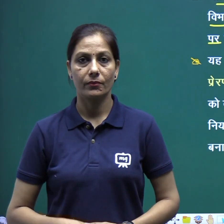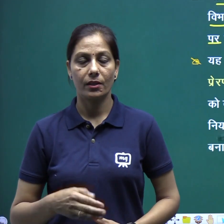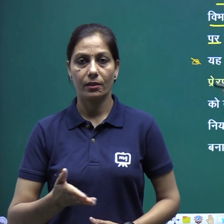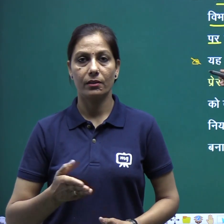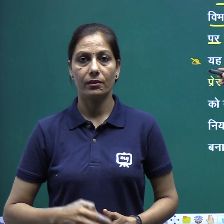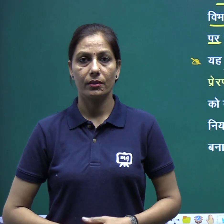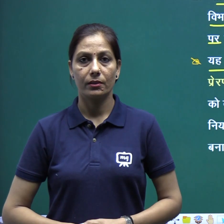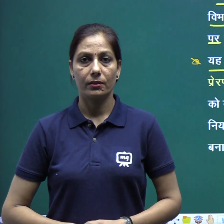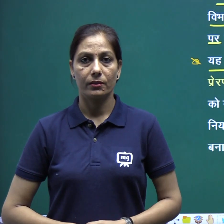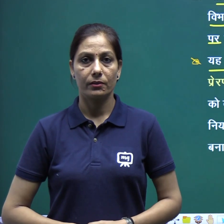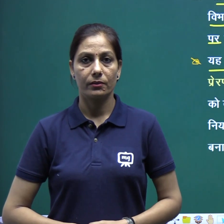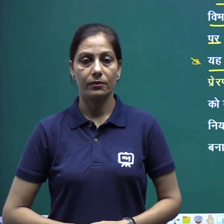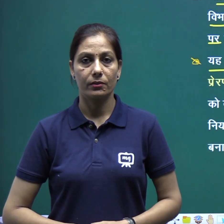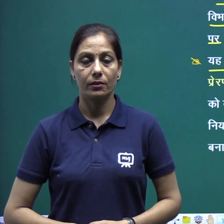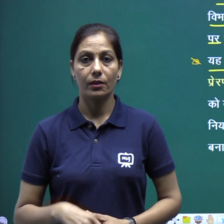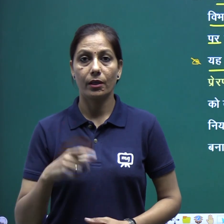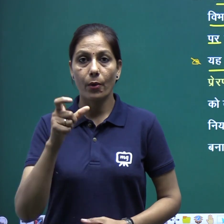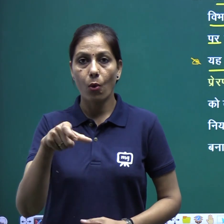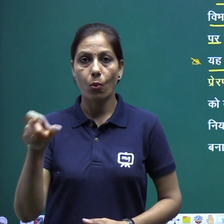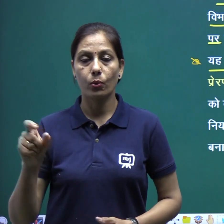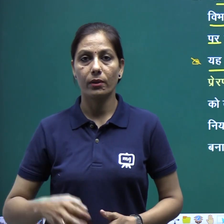यह मनुष्यों की